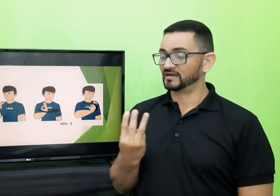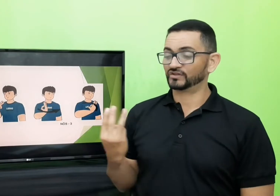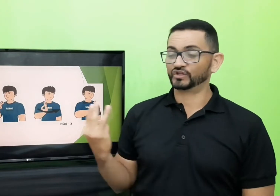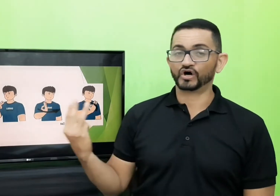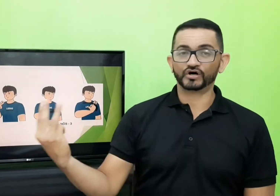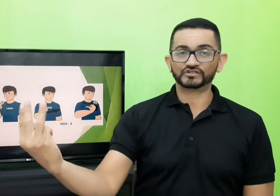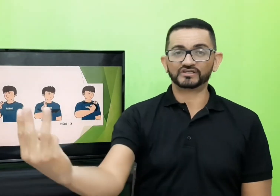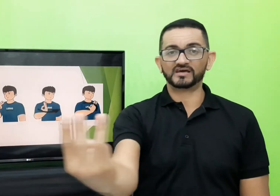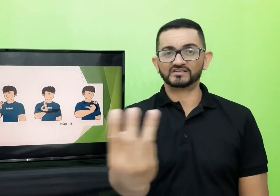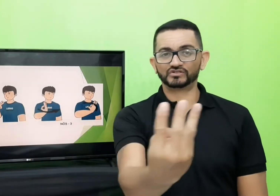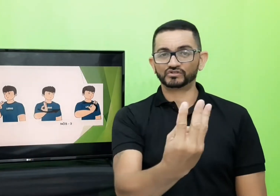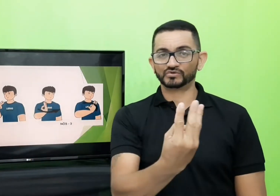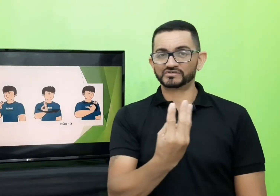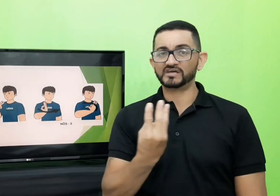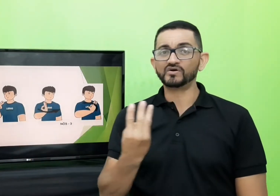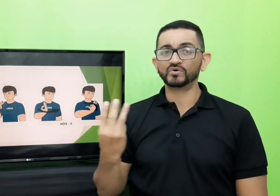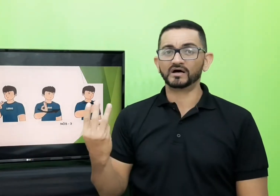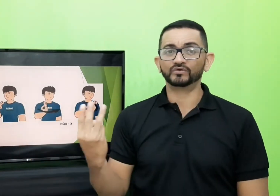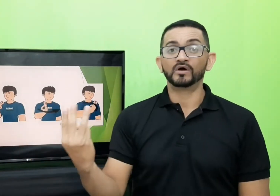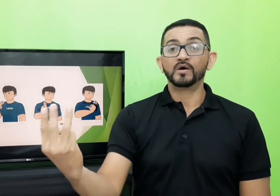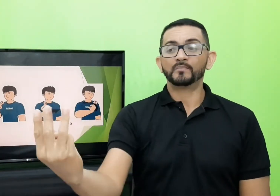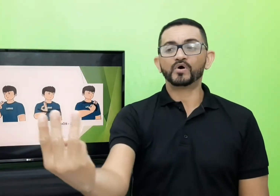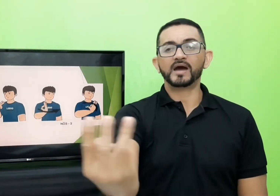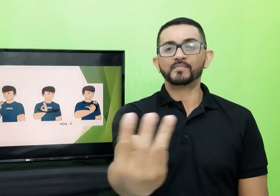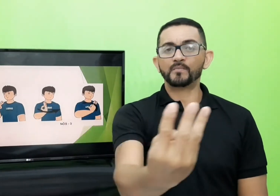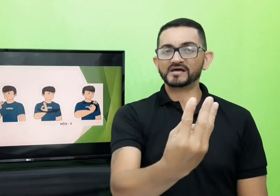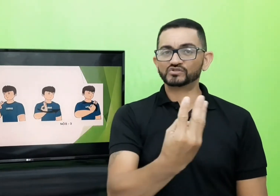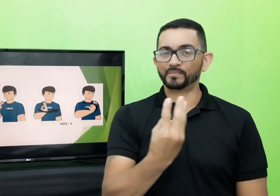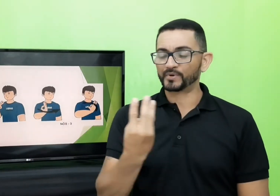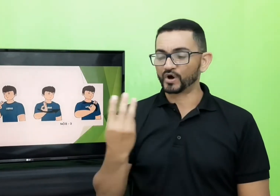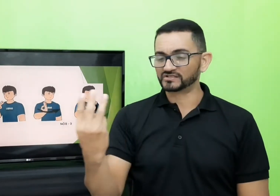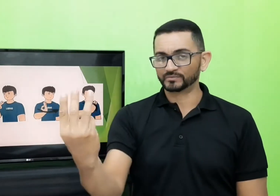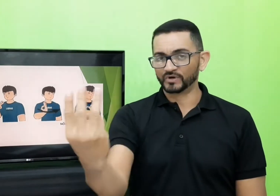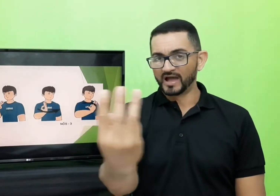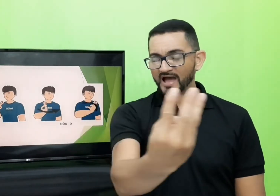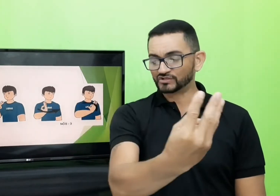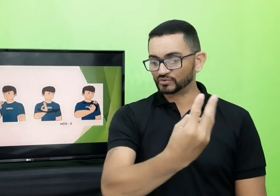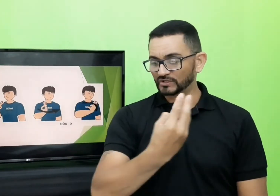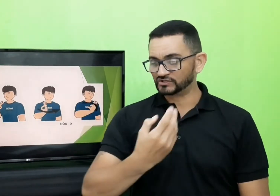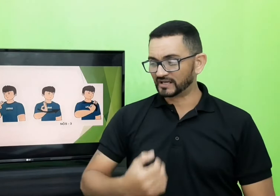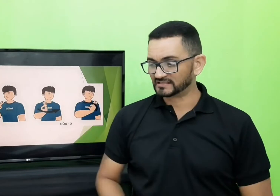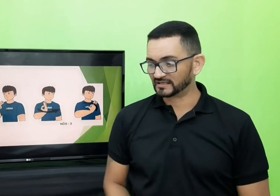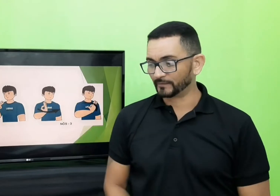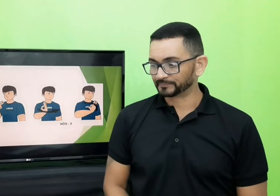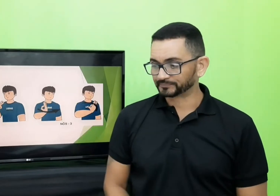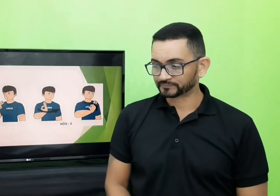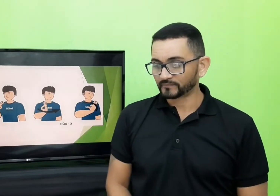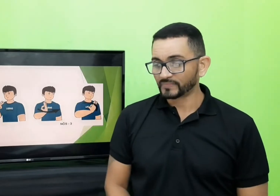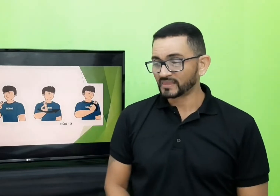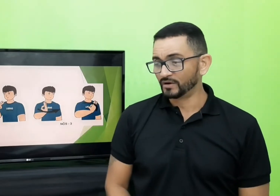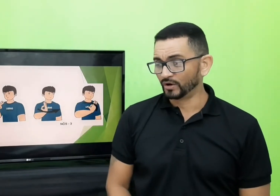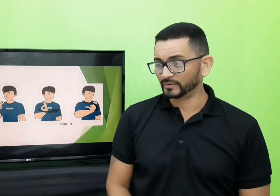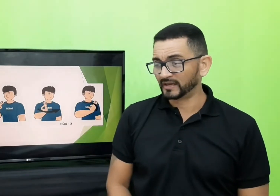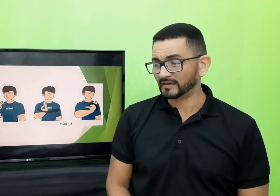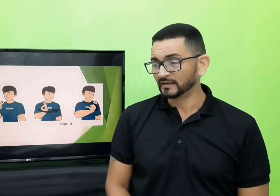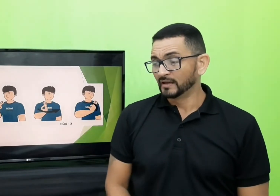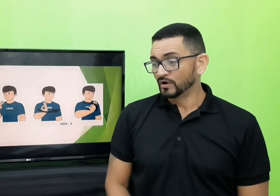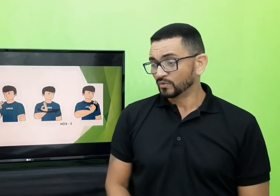você, nós 3. Eu estou circulando porque a mão passou próximo à sua direção. Ok? Quando